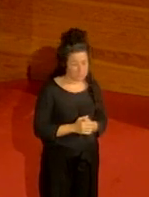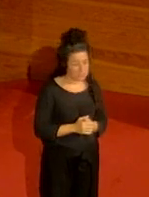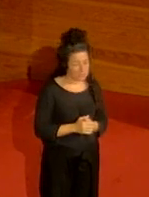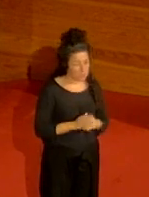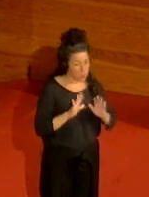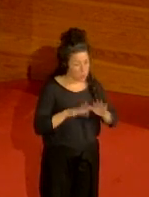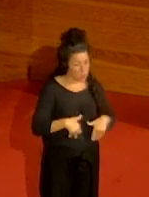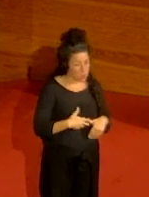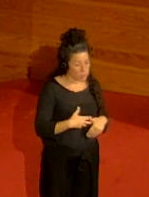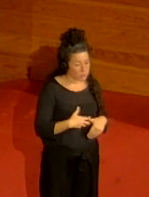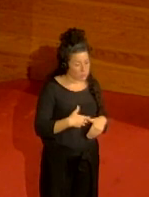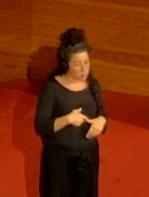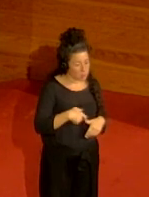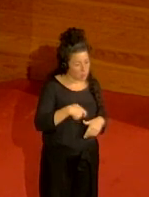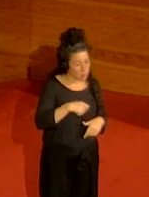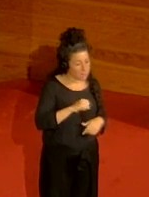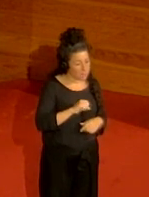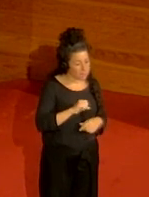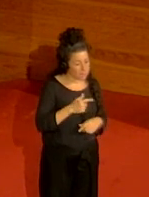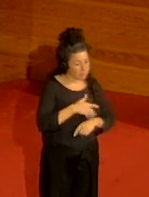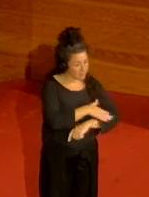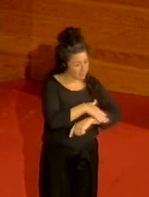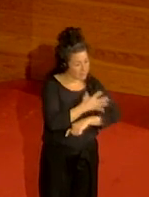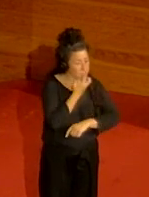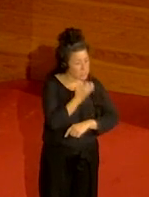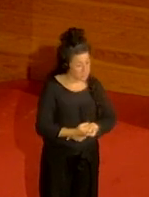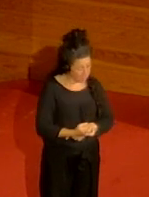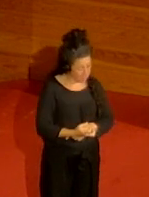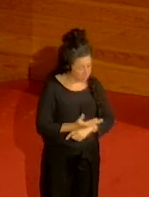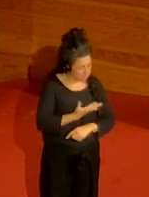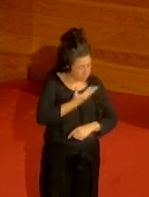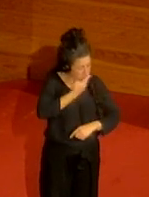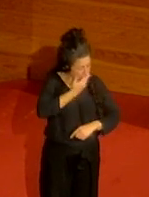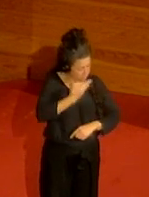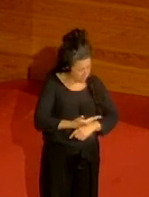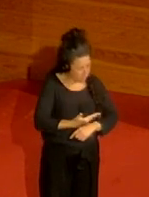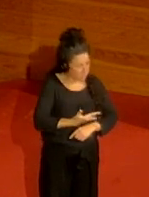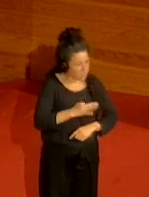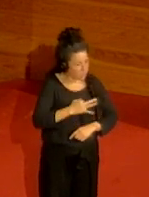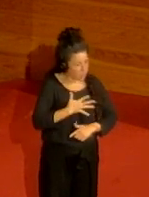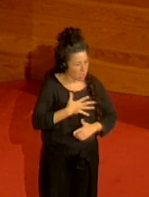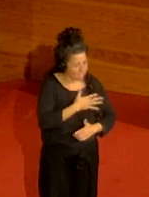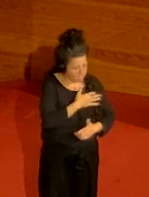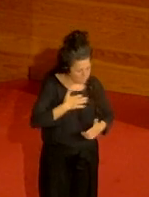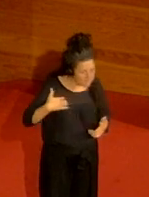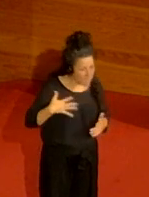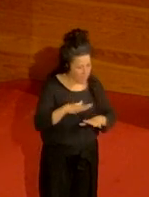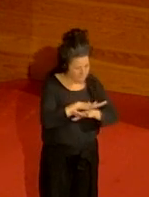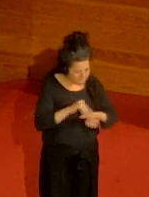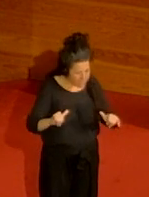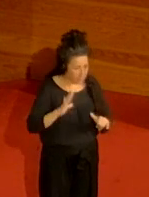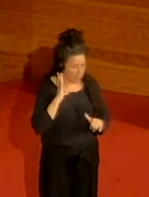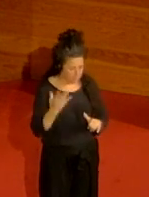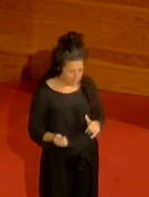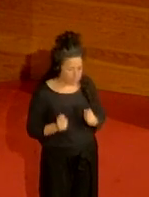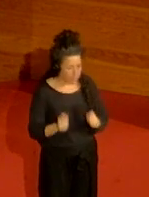ese momento era el Primer Ministro el último Primer Ministro israelí que de verdad Tuvo una voluntad de llegar a la paz con los palestinos